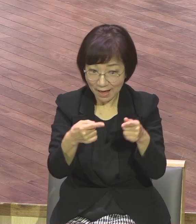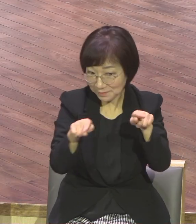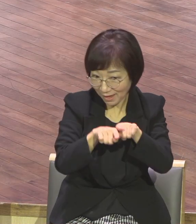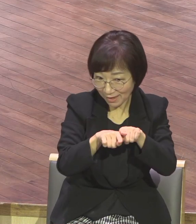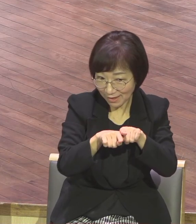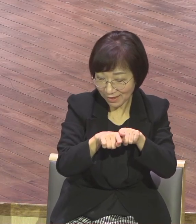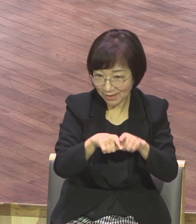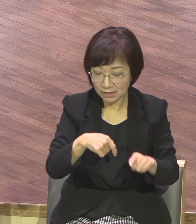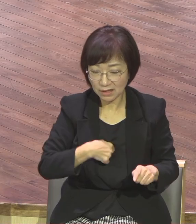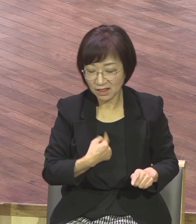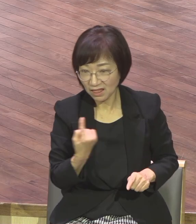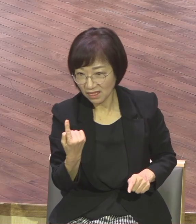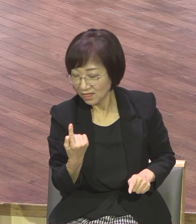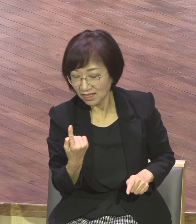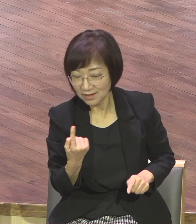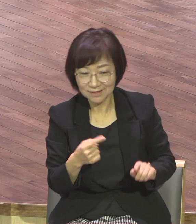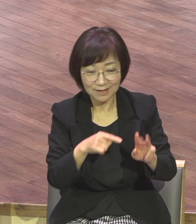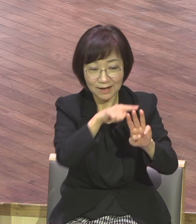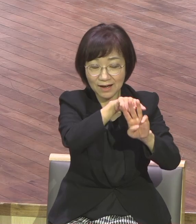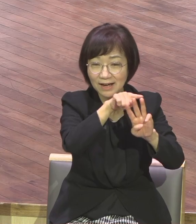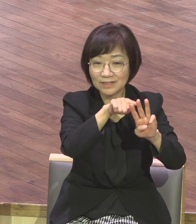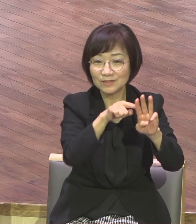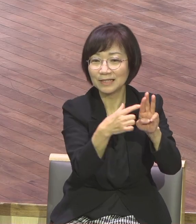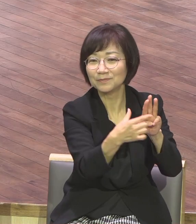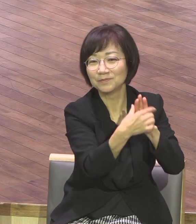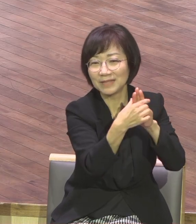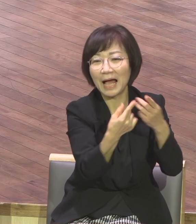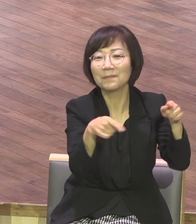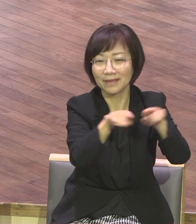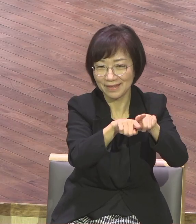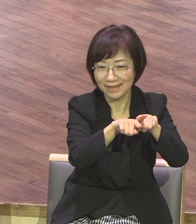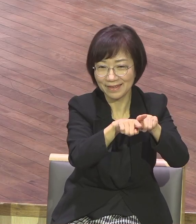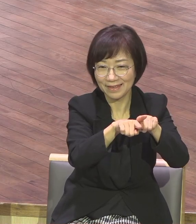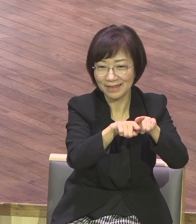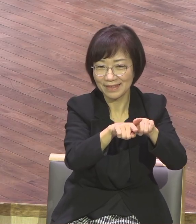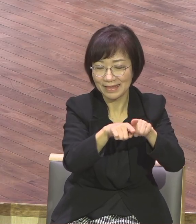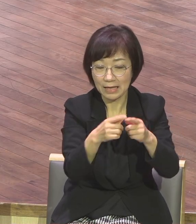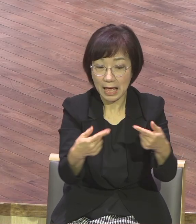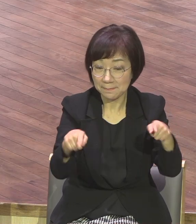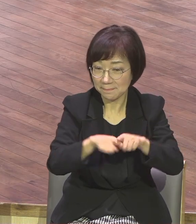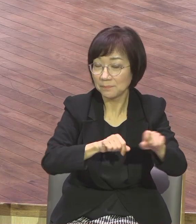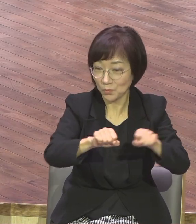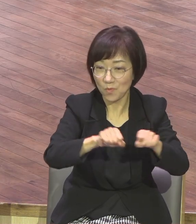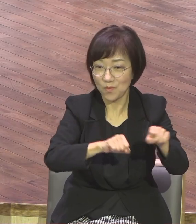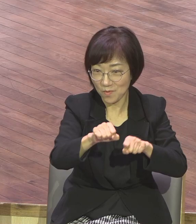같이 힘을 합쳐서 동역의 응답을 누리자라는 뜻이에요.